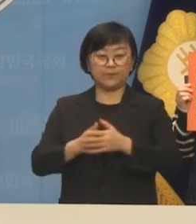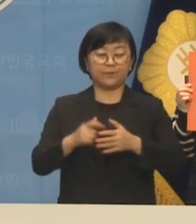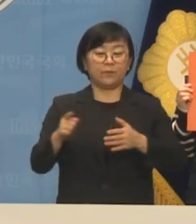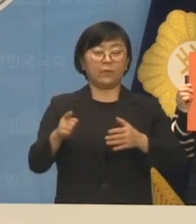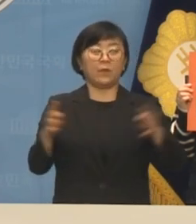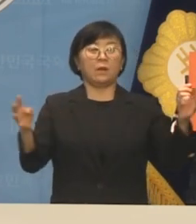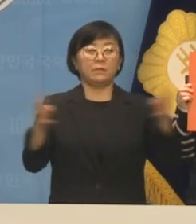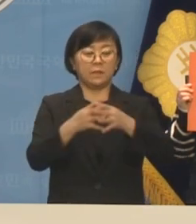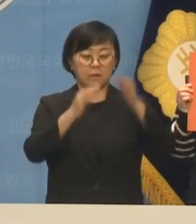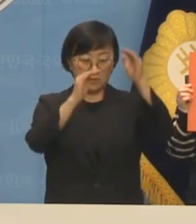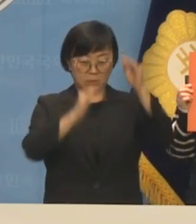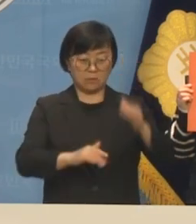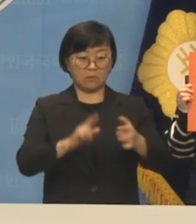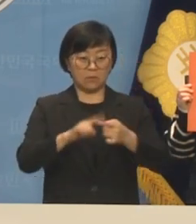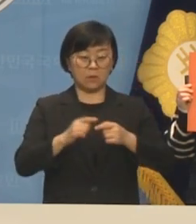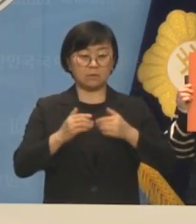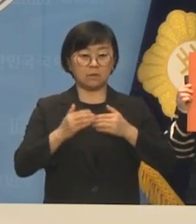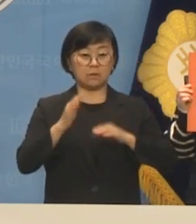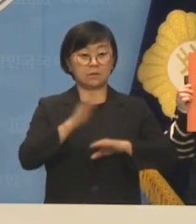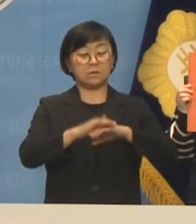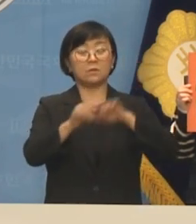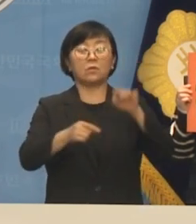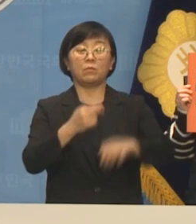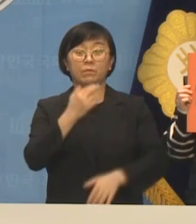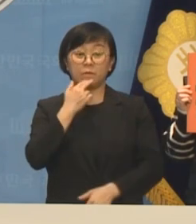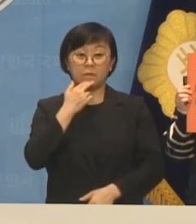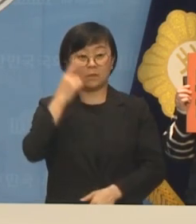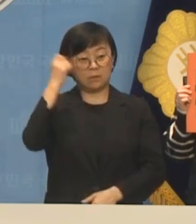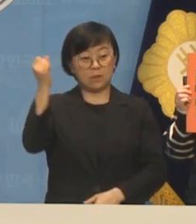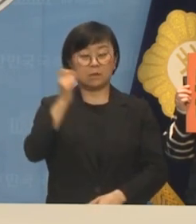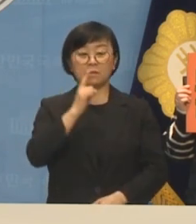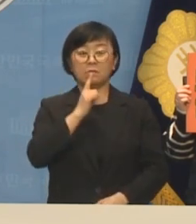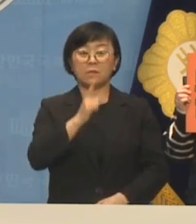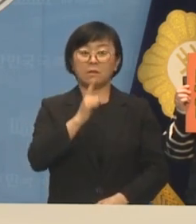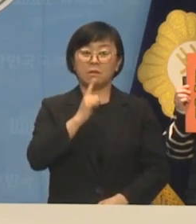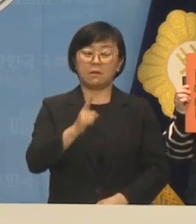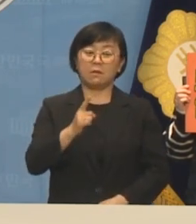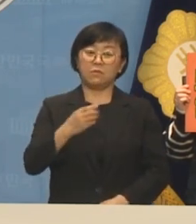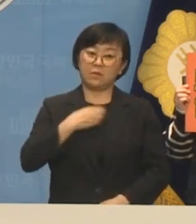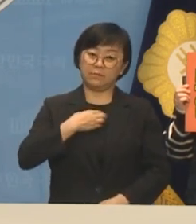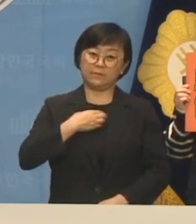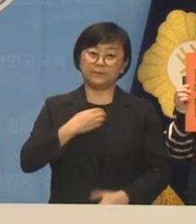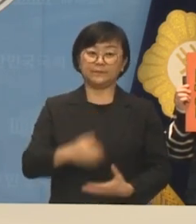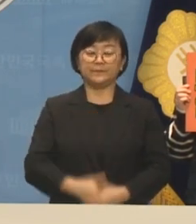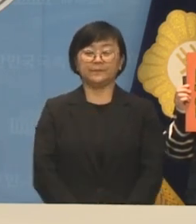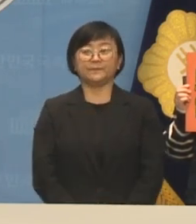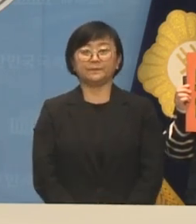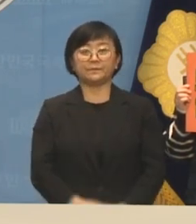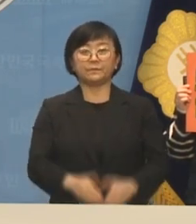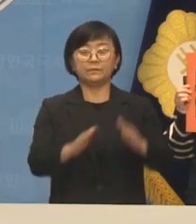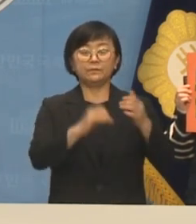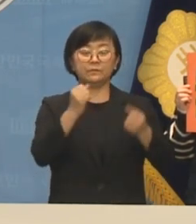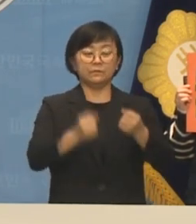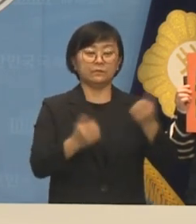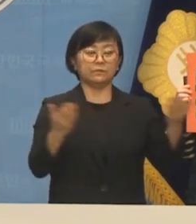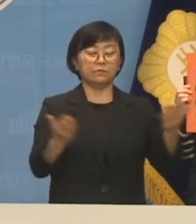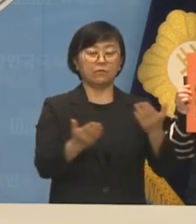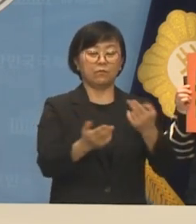합의한 바를 집행하지 않아도 된다라고 생각하는 상당히 위험한 발상이라고 생각합니다. 공공운수노조는